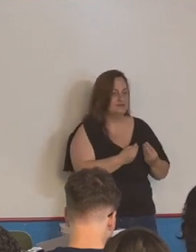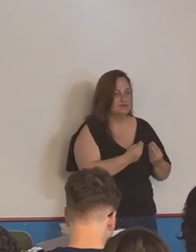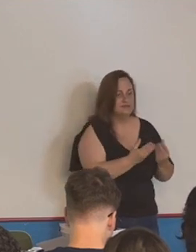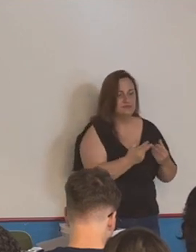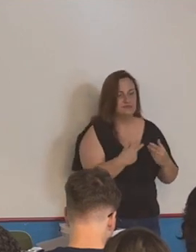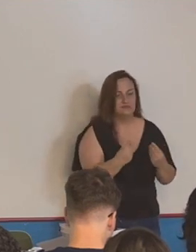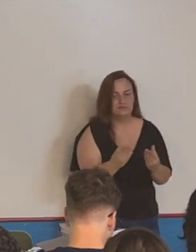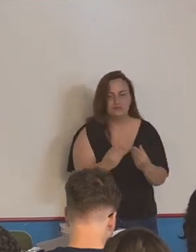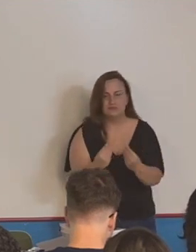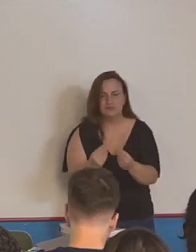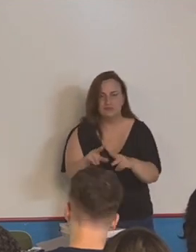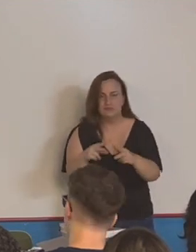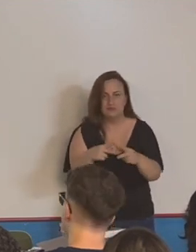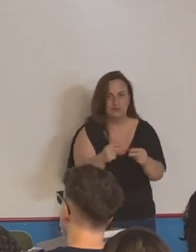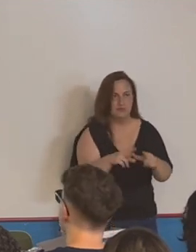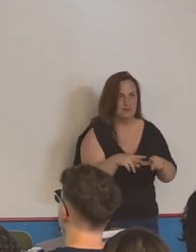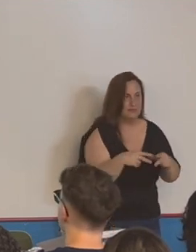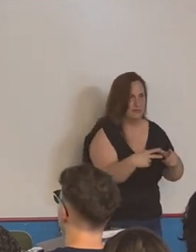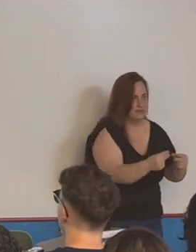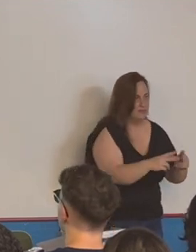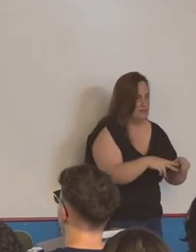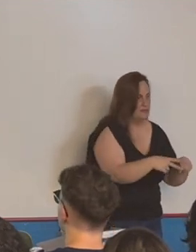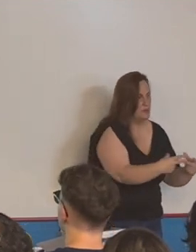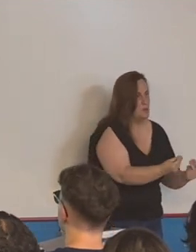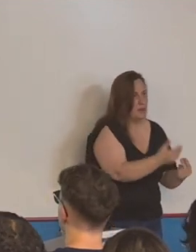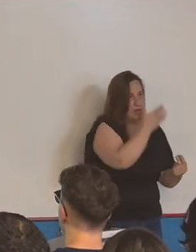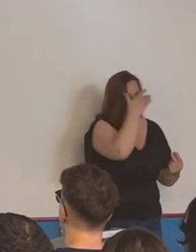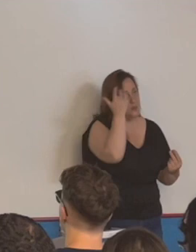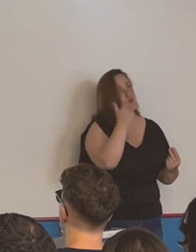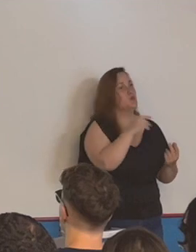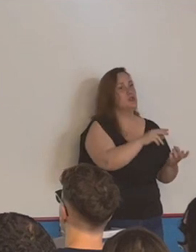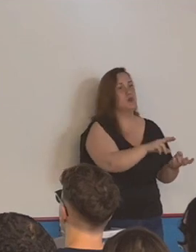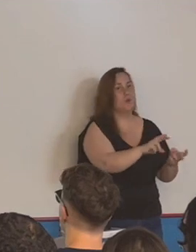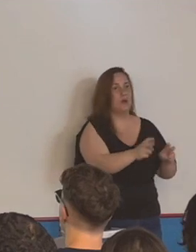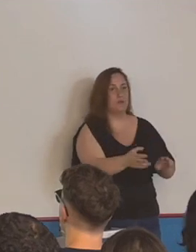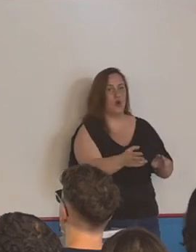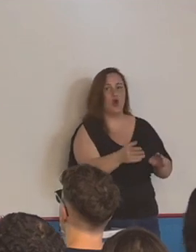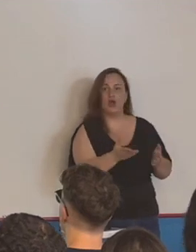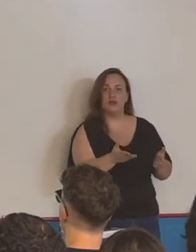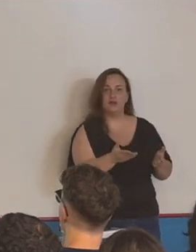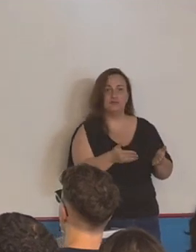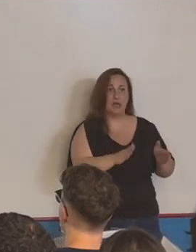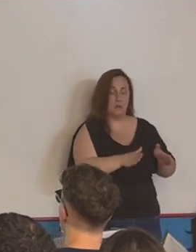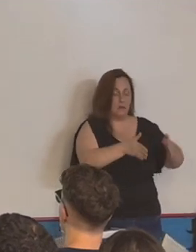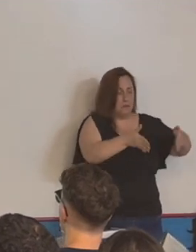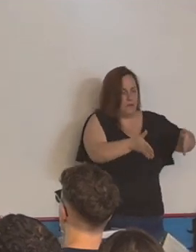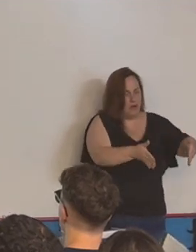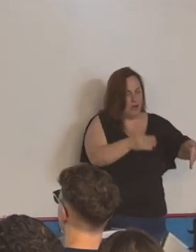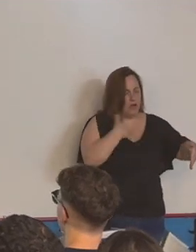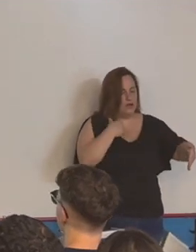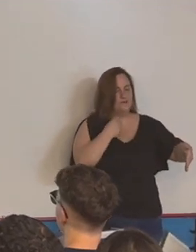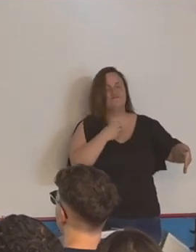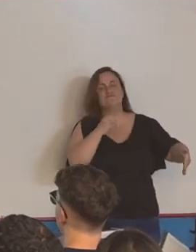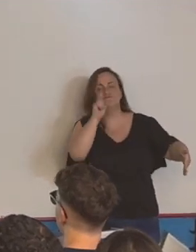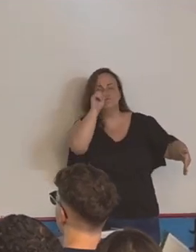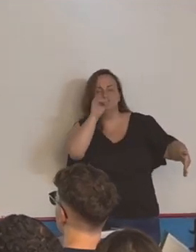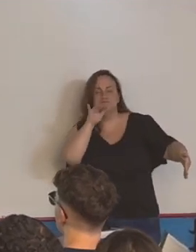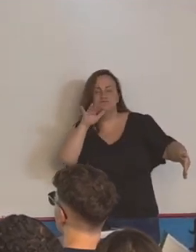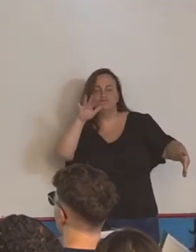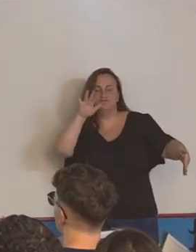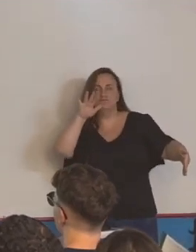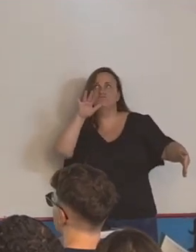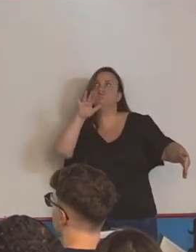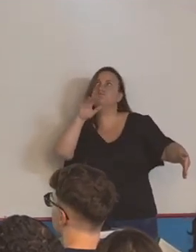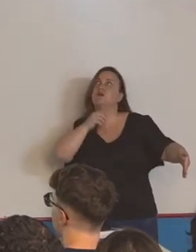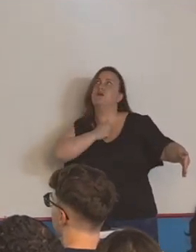meio que usam para se comunicar com os mortos, né? É um objeto que a pessoa está ali, ela está mentalizando uma pessoa que já se foi, mas tem aquele objeto